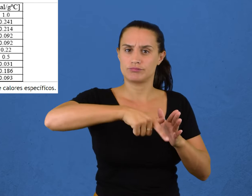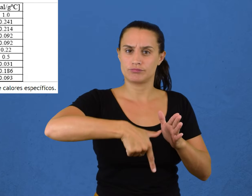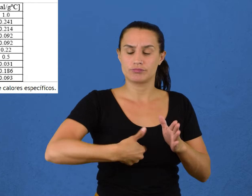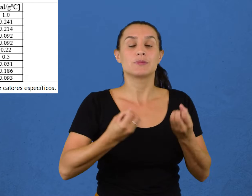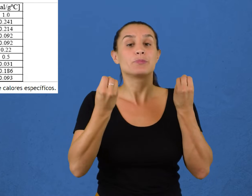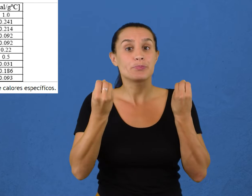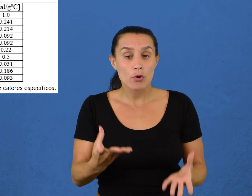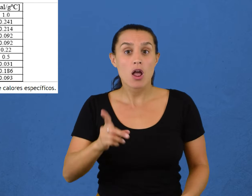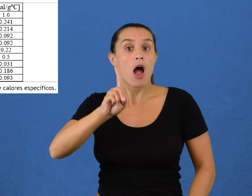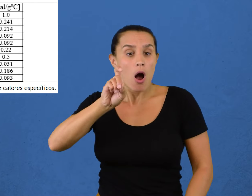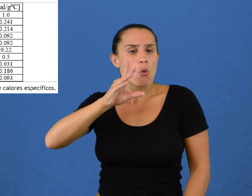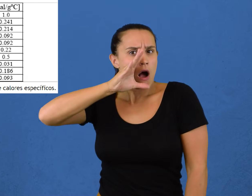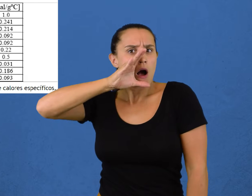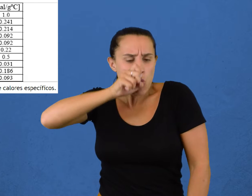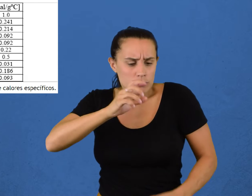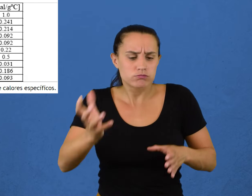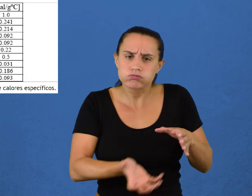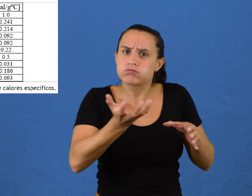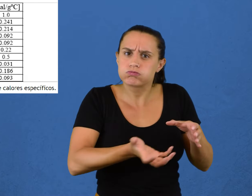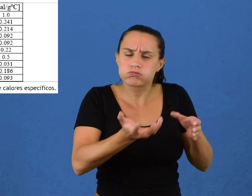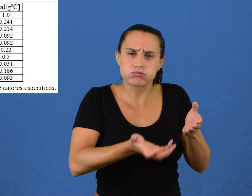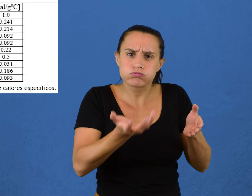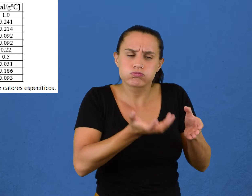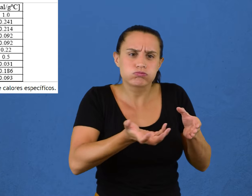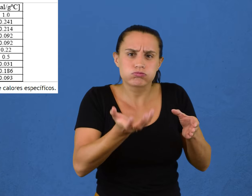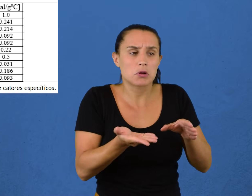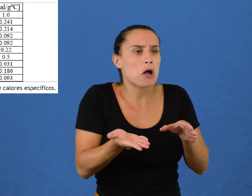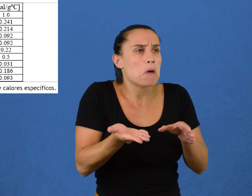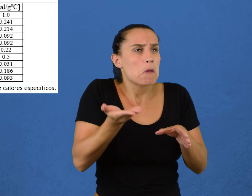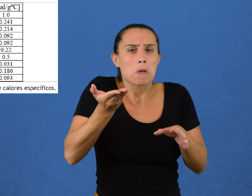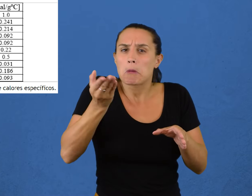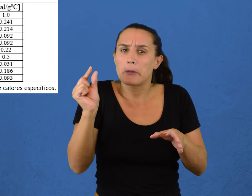Es capaz de absorber mucho calor sin que se aumente apenas su temperatura.